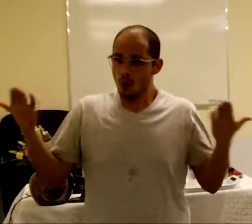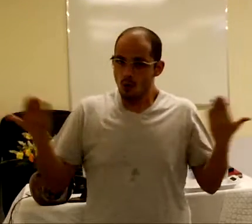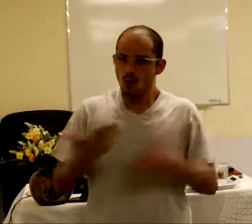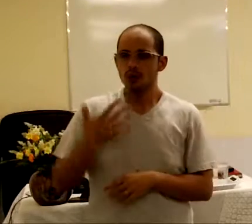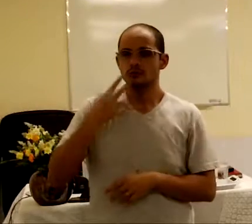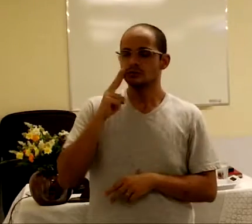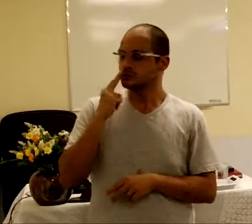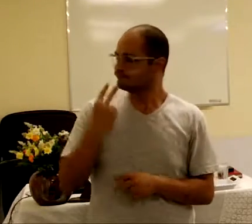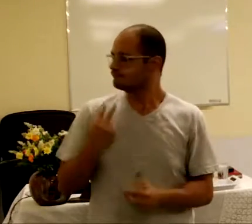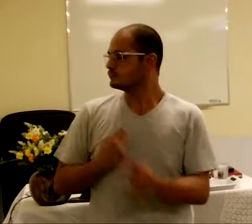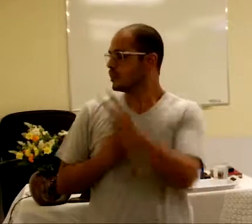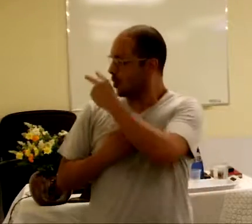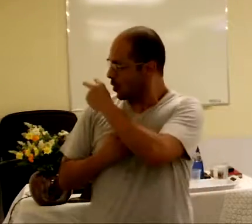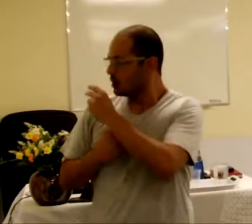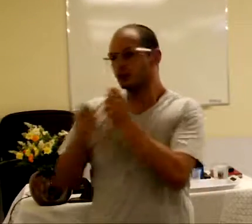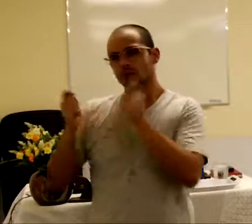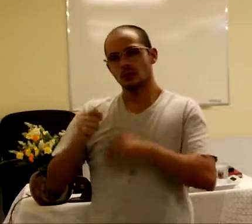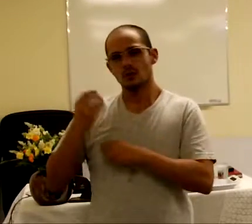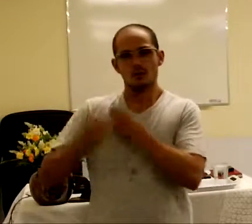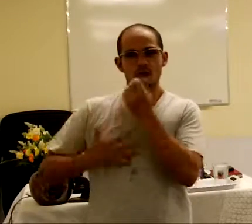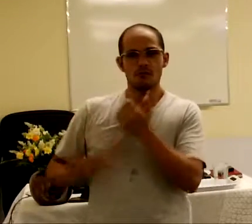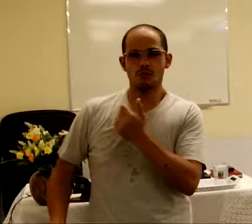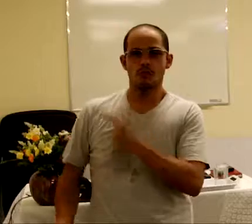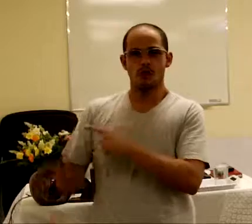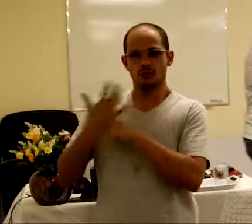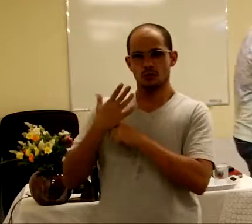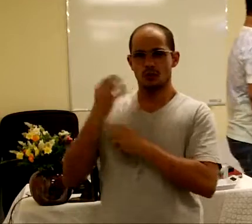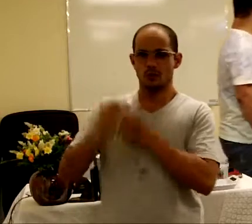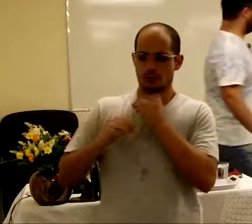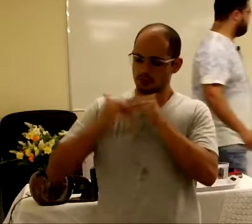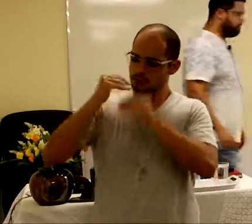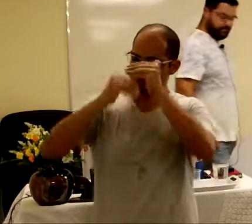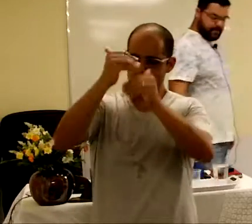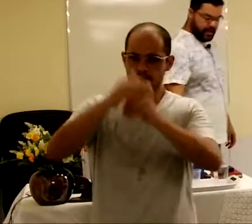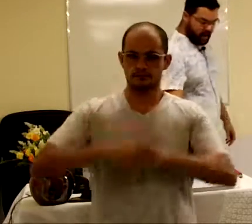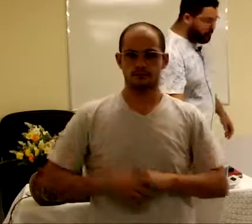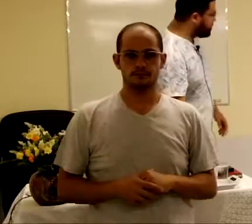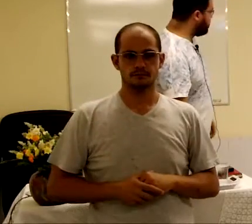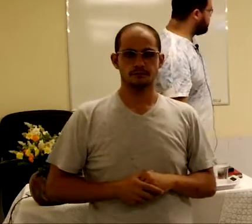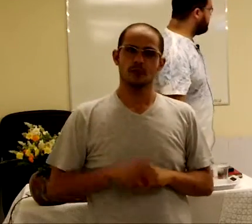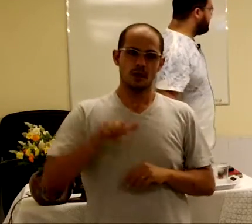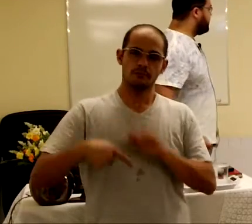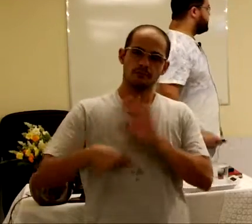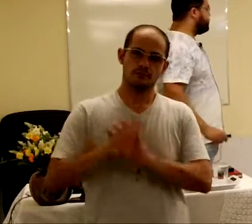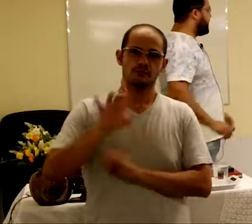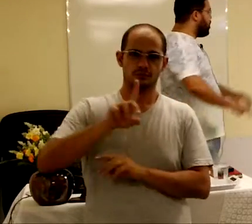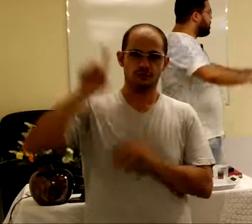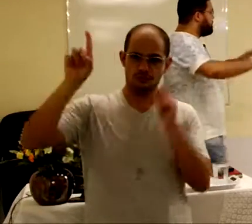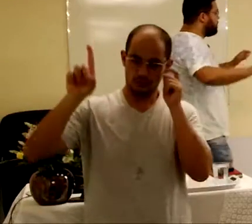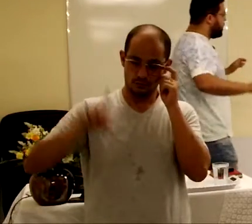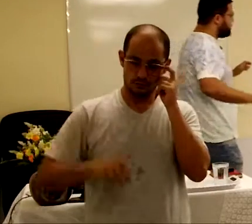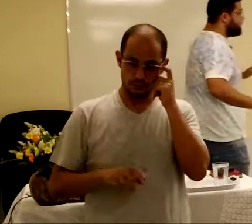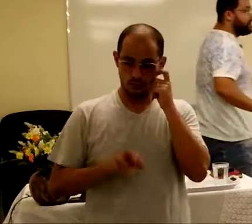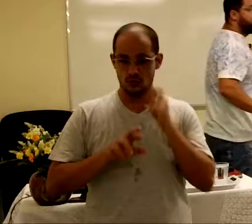importante. O quanto foi enriquecedor. Né? O quanto a gente cresce. É a obra de Deus. Né? Não é aquela